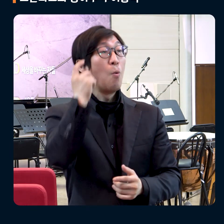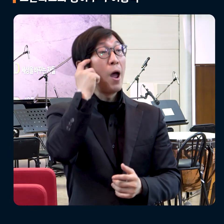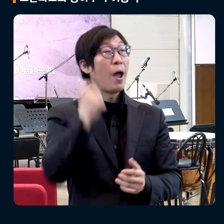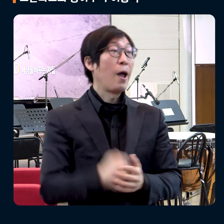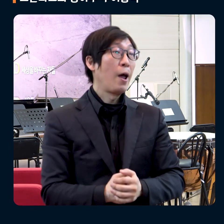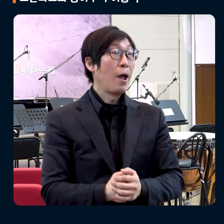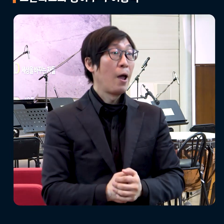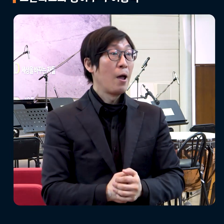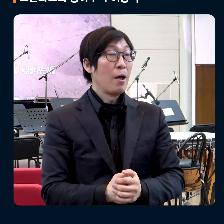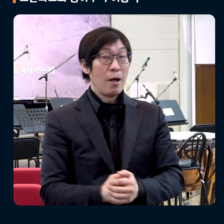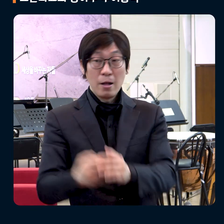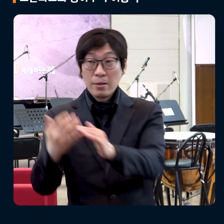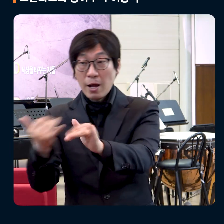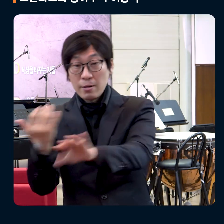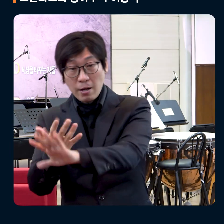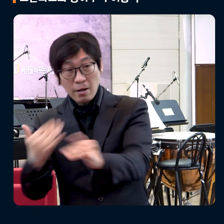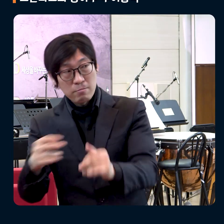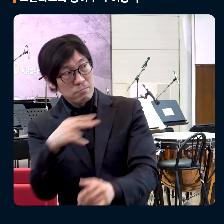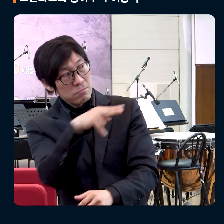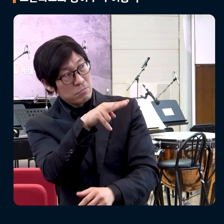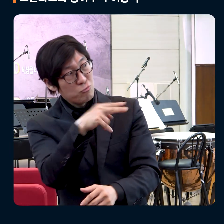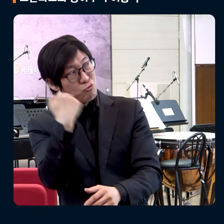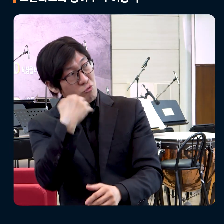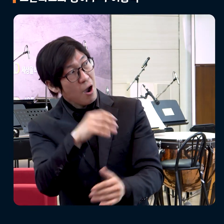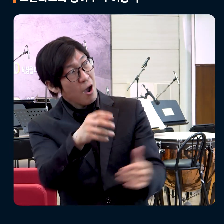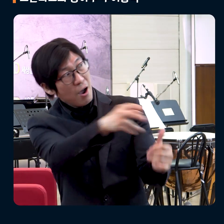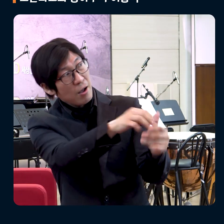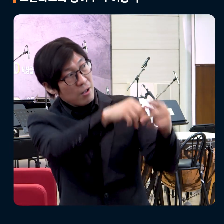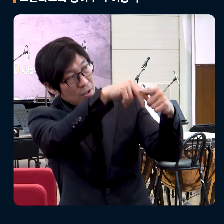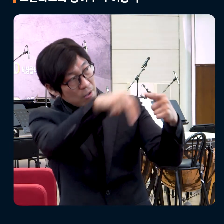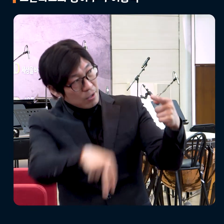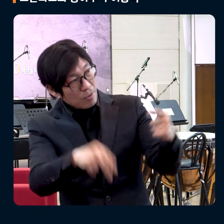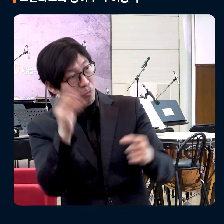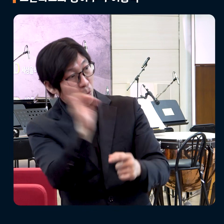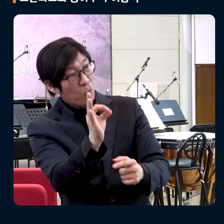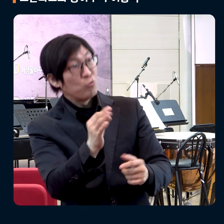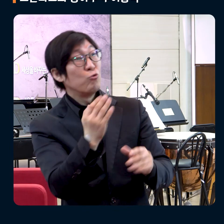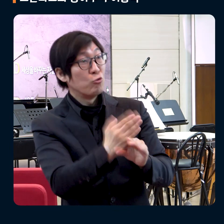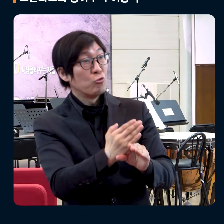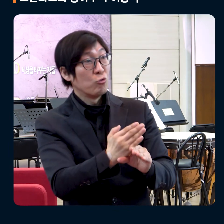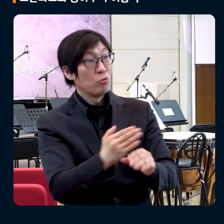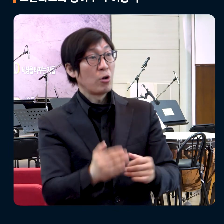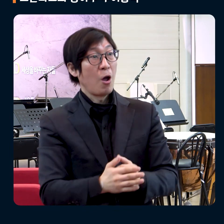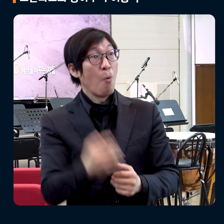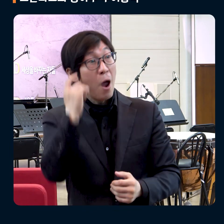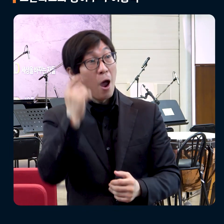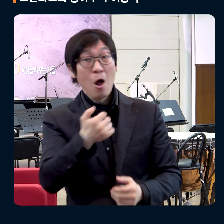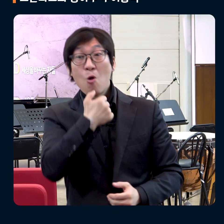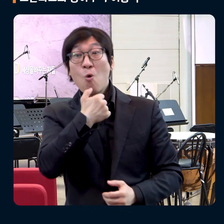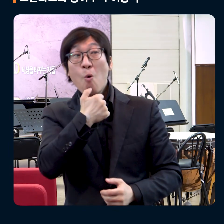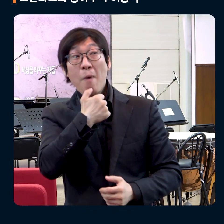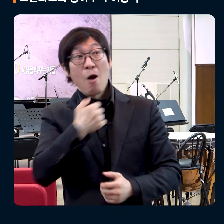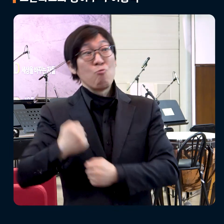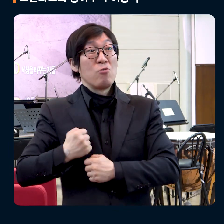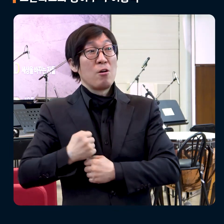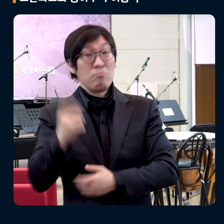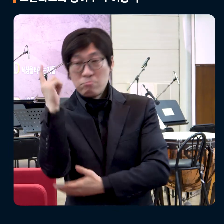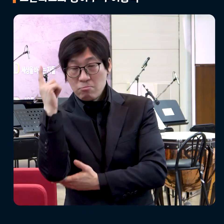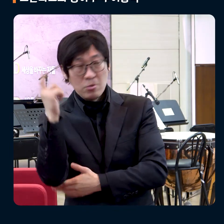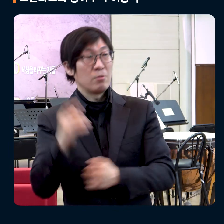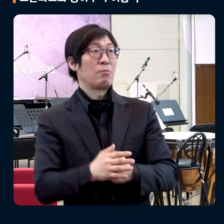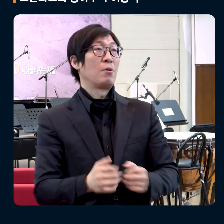유대 당국자들이 눈을 동그랗게 뜨고 보고 있는 거예요. 그리고 집행은 로마가 있으니까 옆에 접근하기만